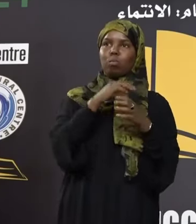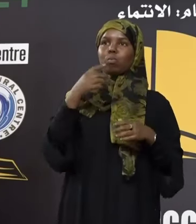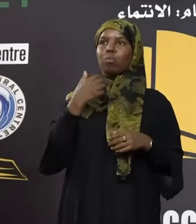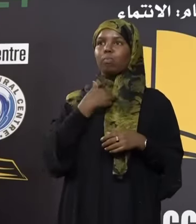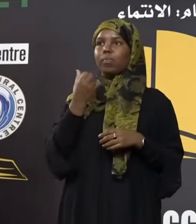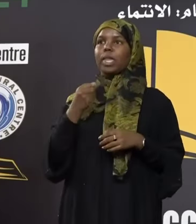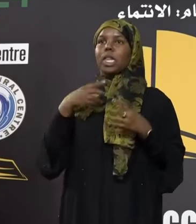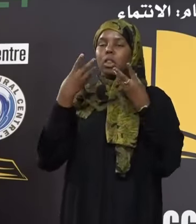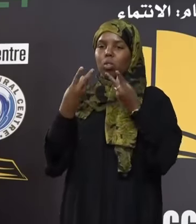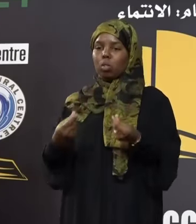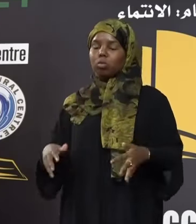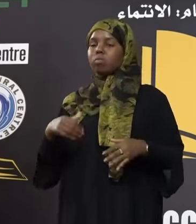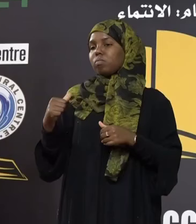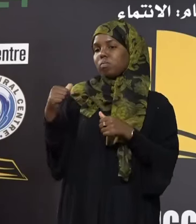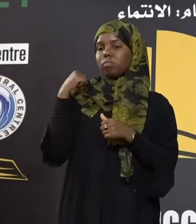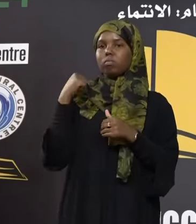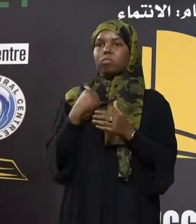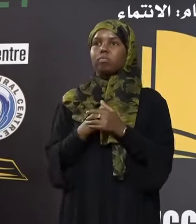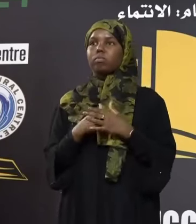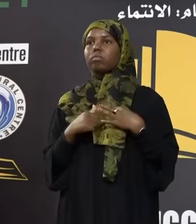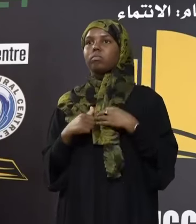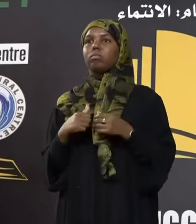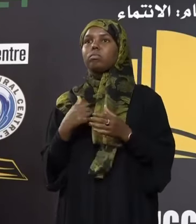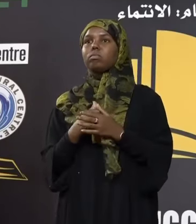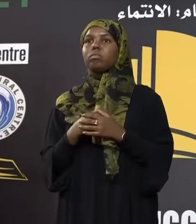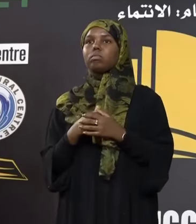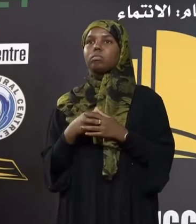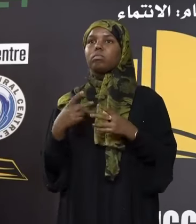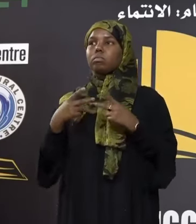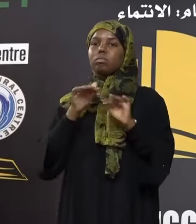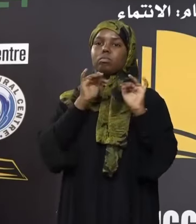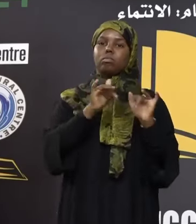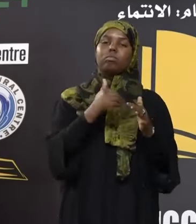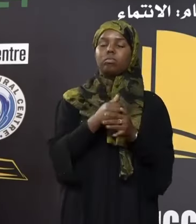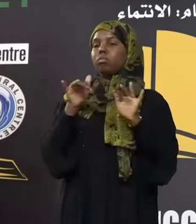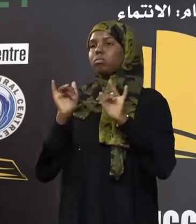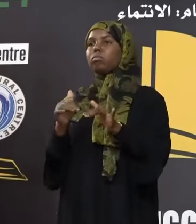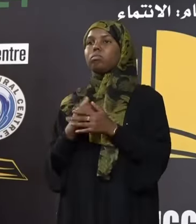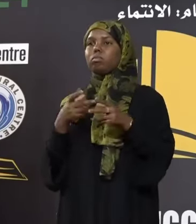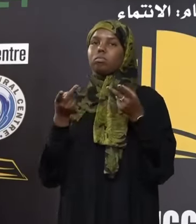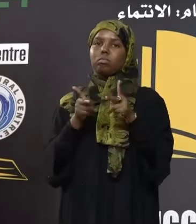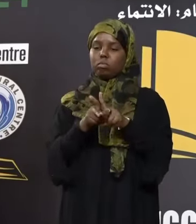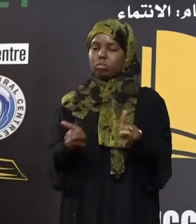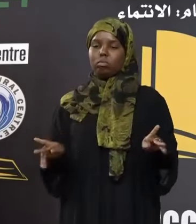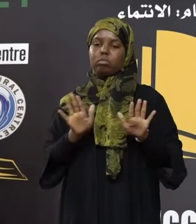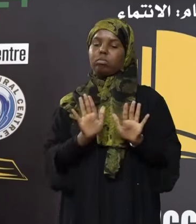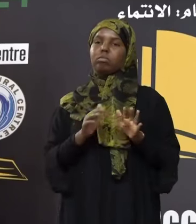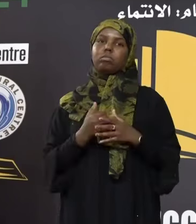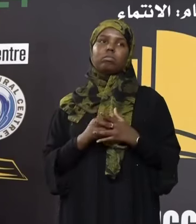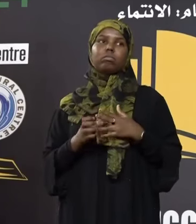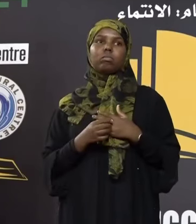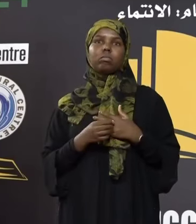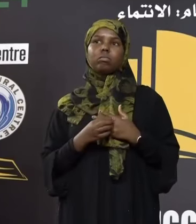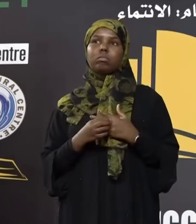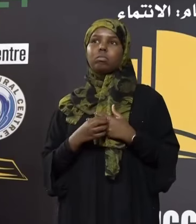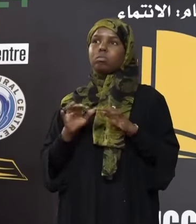helayaaye khasaarahaynu diidaynaye bal intii kale ay sii joogi karaan sii jooga halkaa lagu daayay